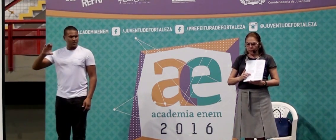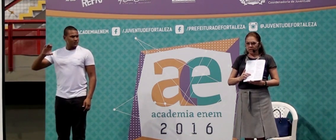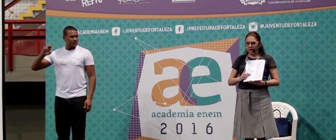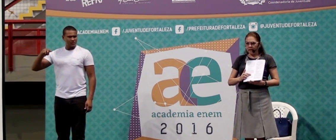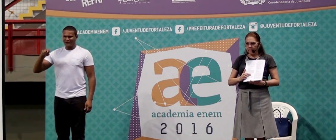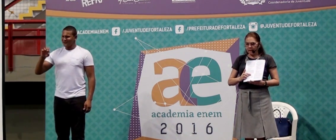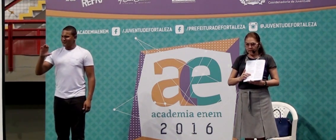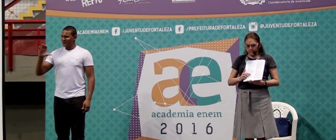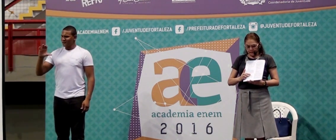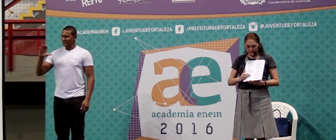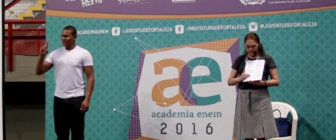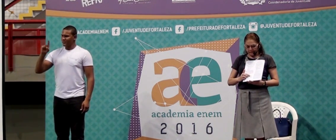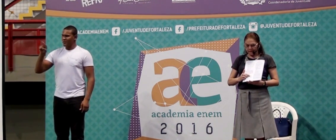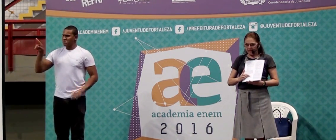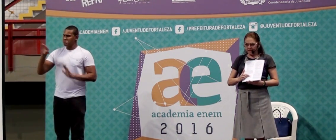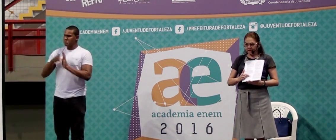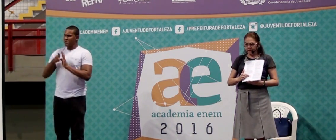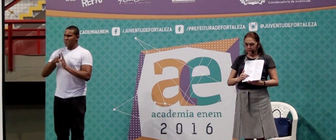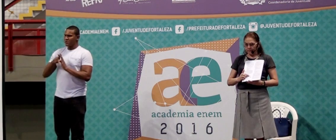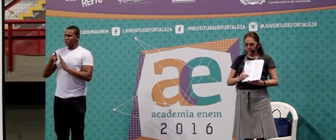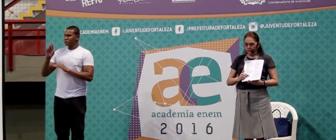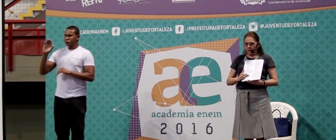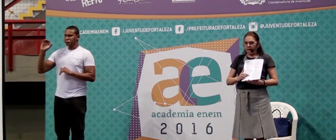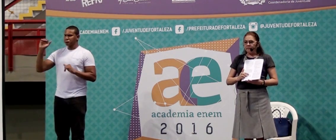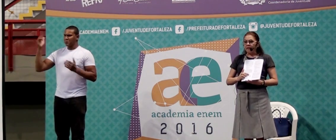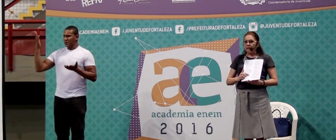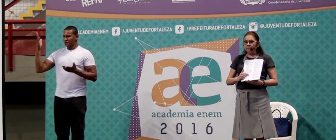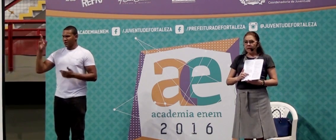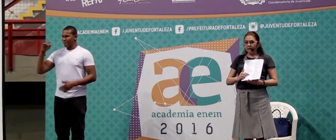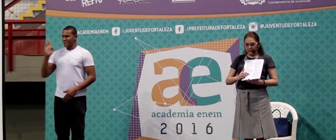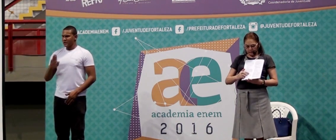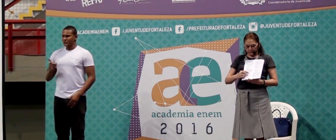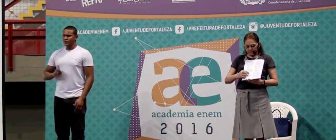Ele quer o tema mais a tese.